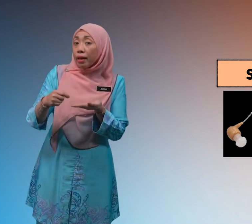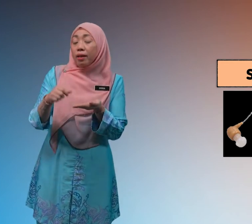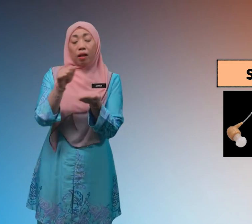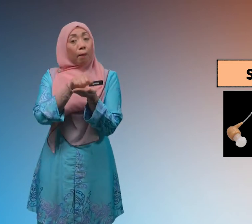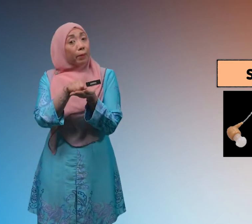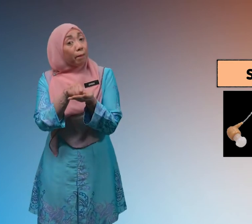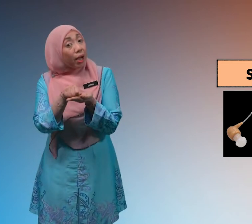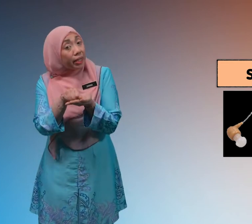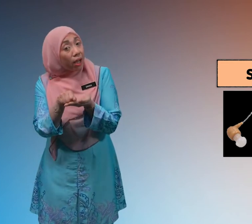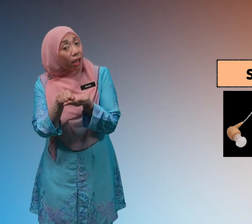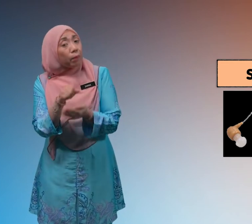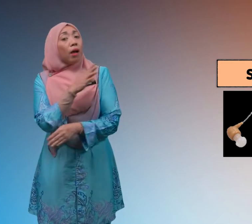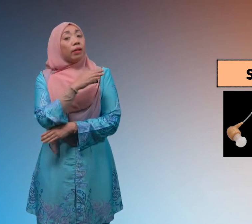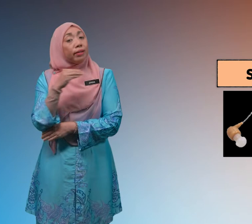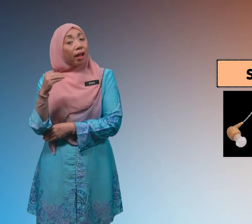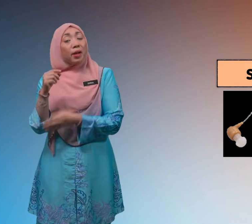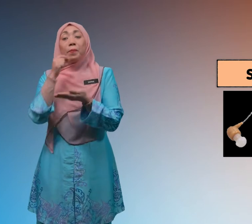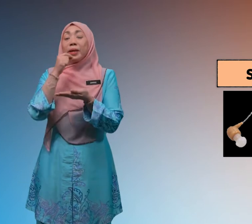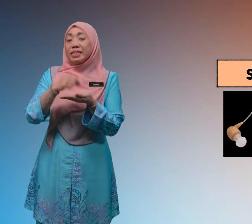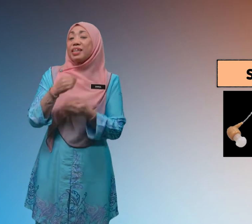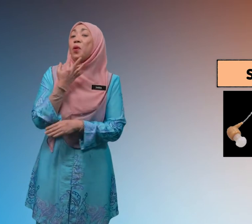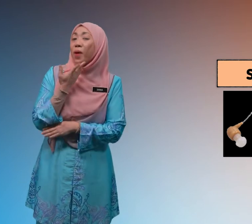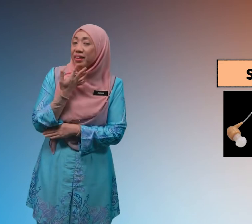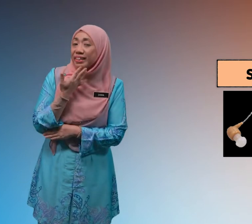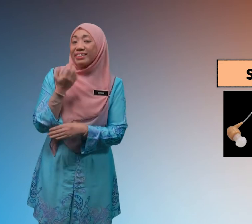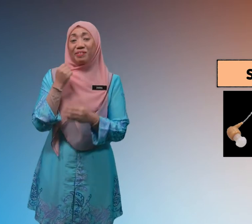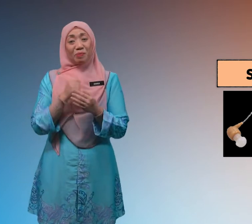pensel, pemadam dan pensel warna.